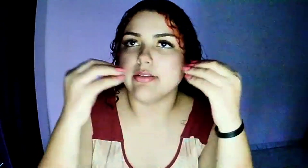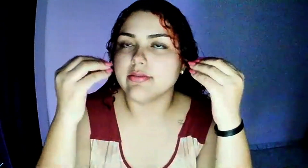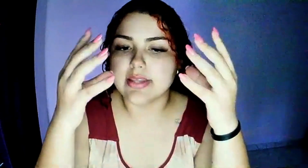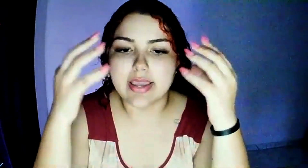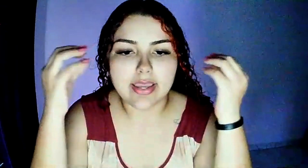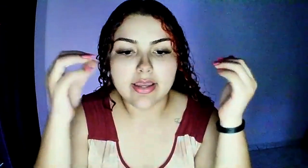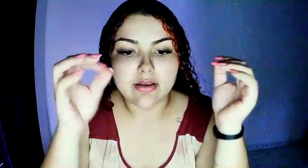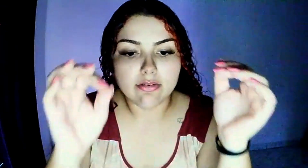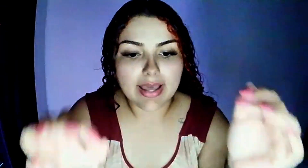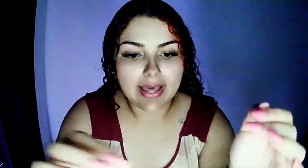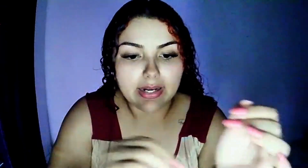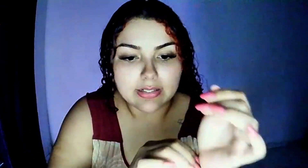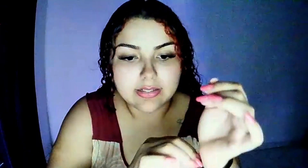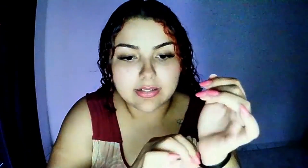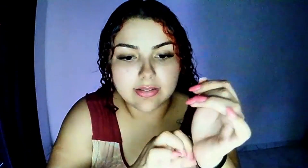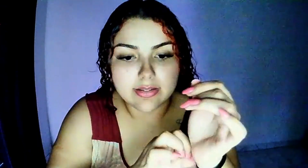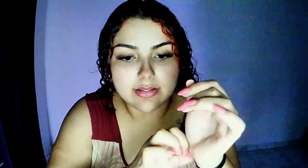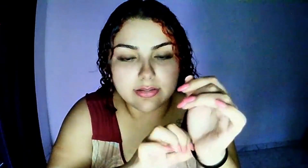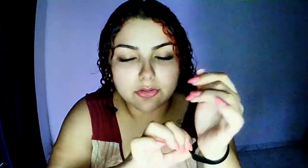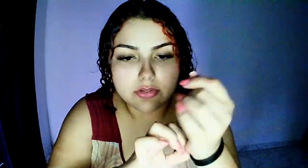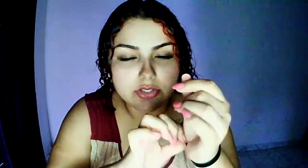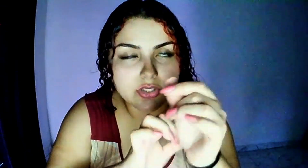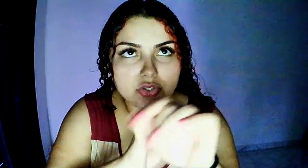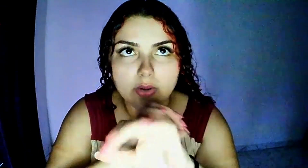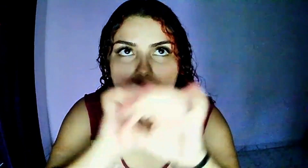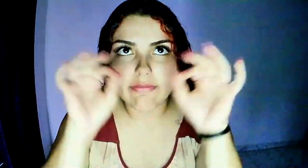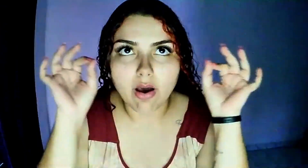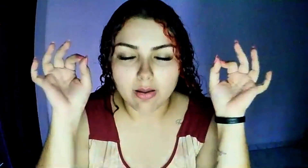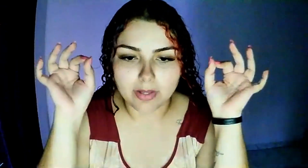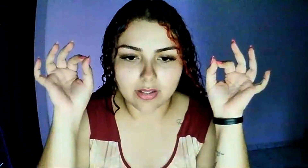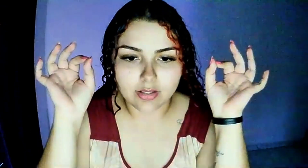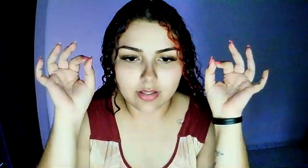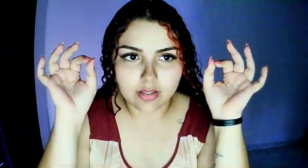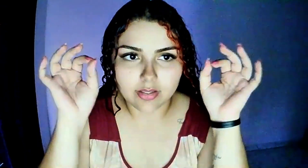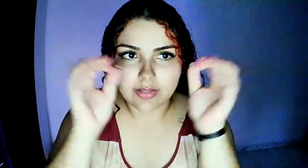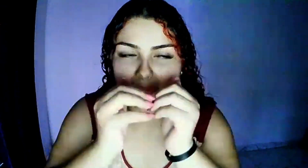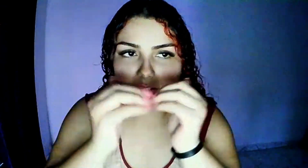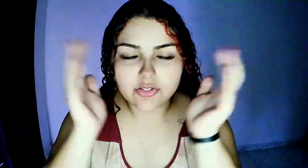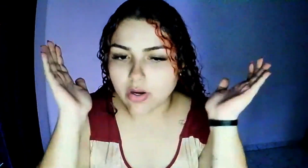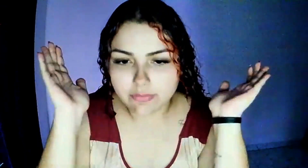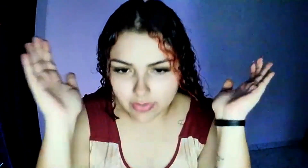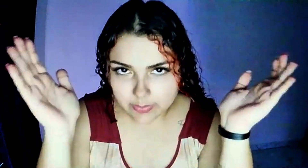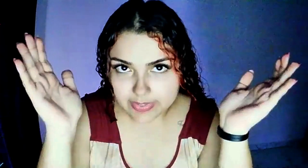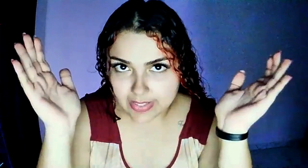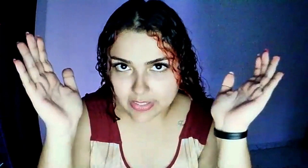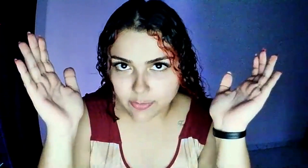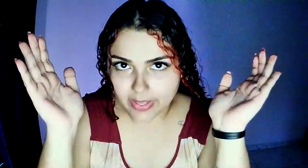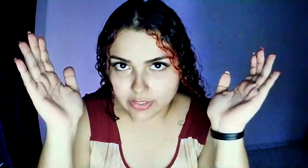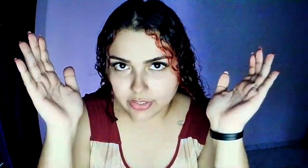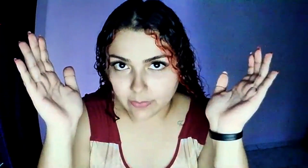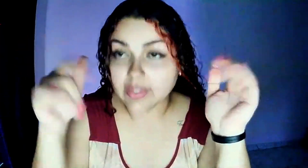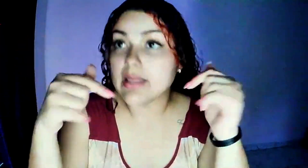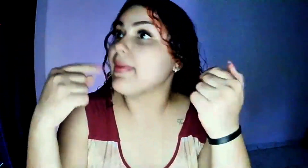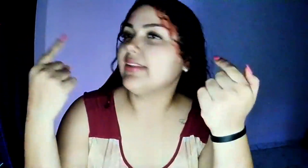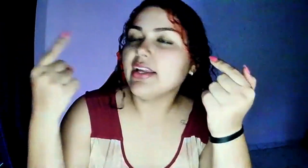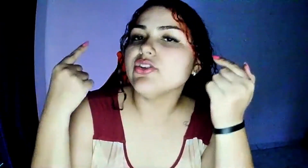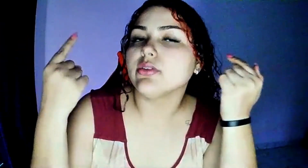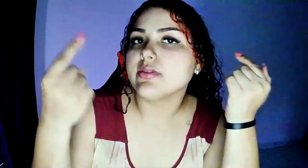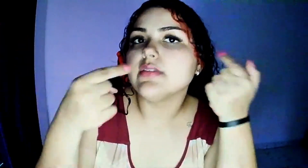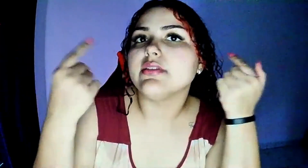não sei. Cara, de qualquer forma, independente de qual for a especialidade médica, independente, inclusive, se